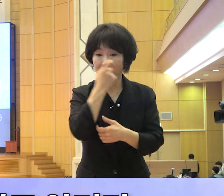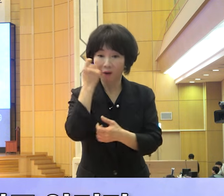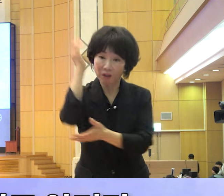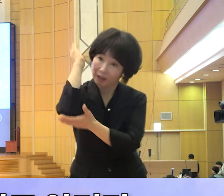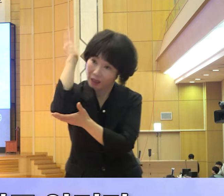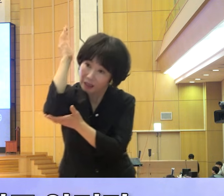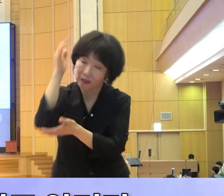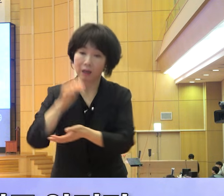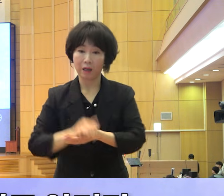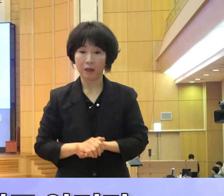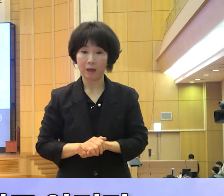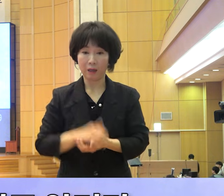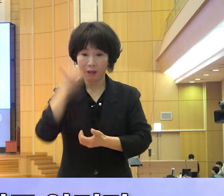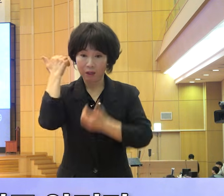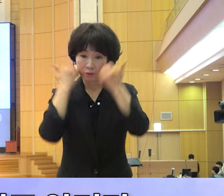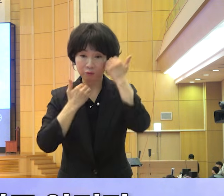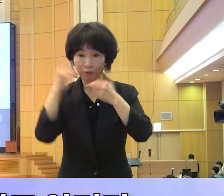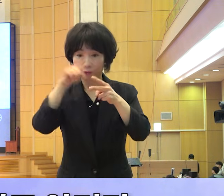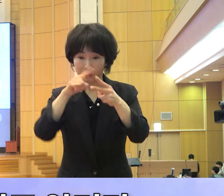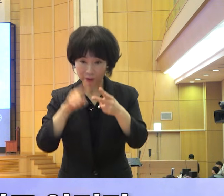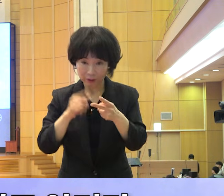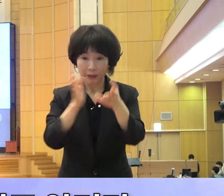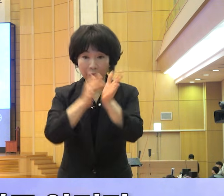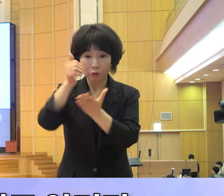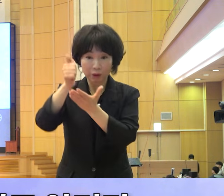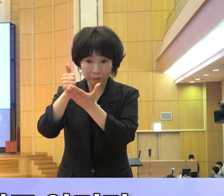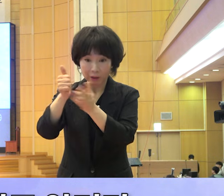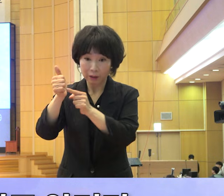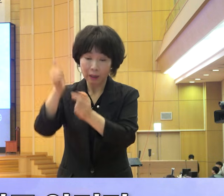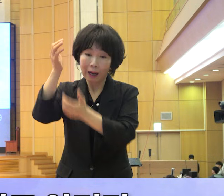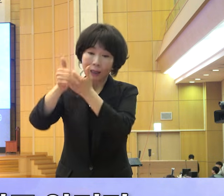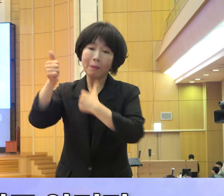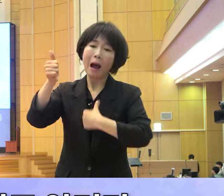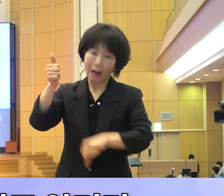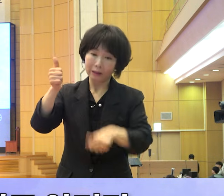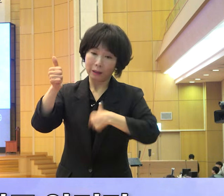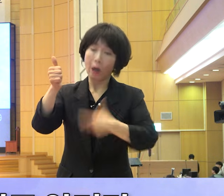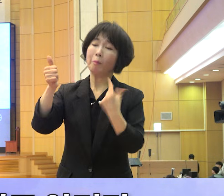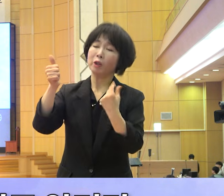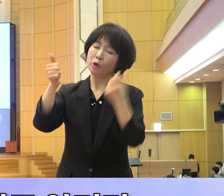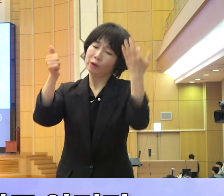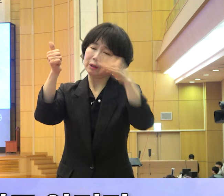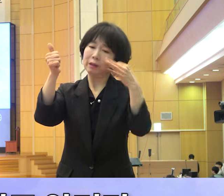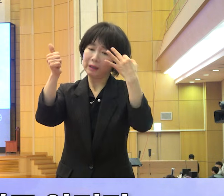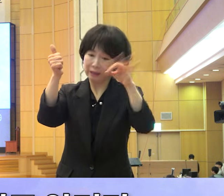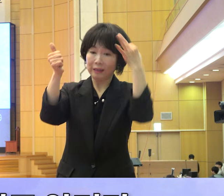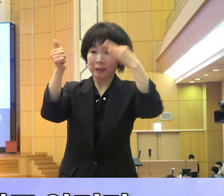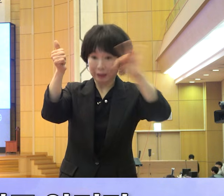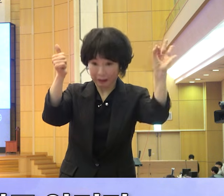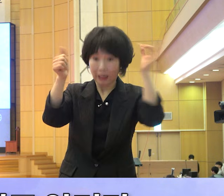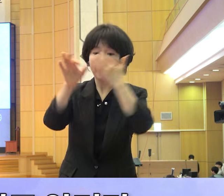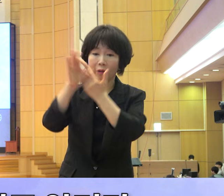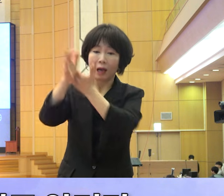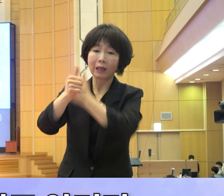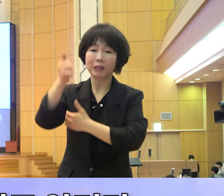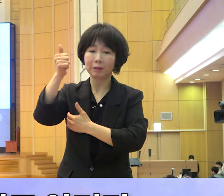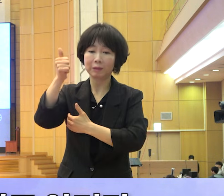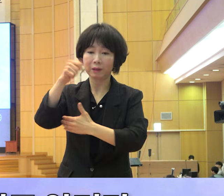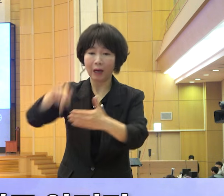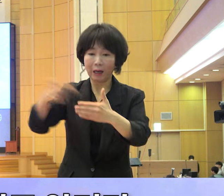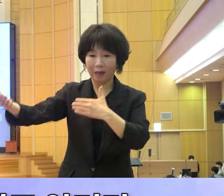증언하노니, 누구든지 예수를 하나님의 아들이라, 예수님이 하나님의 아들이라 시인하면